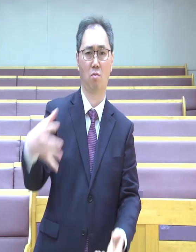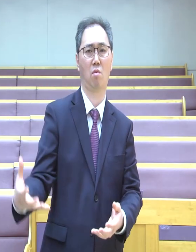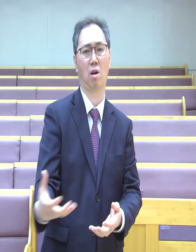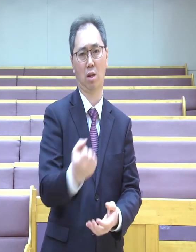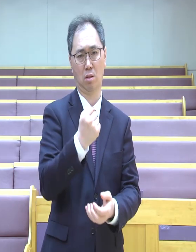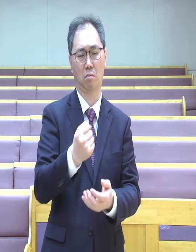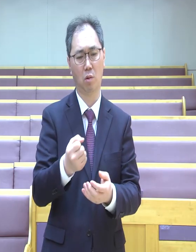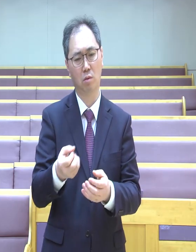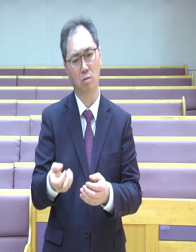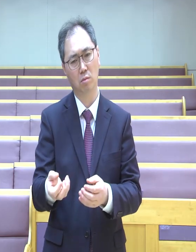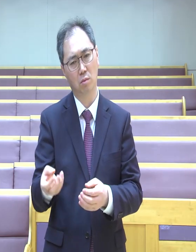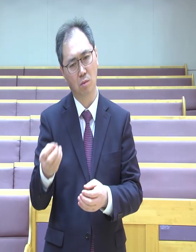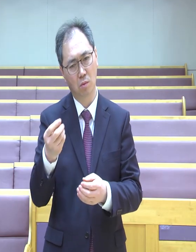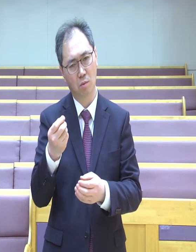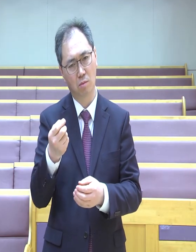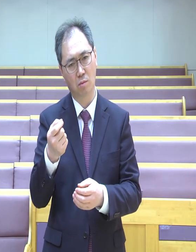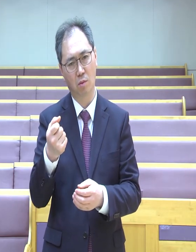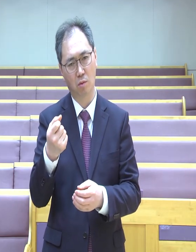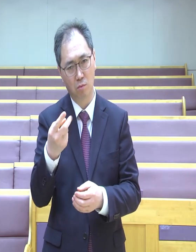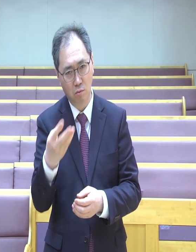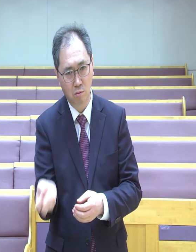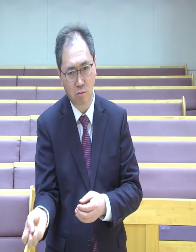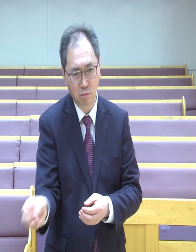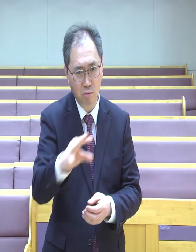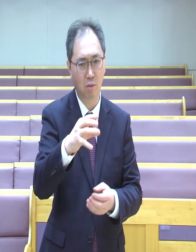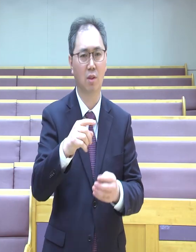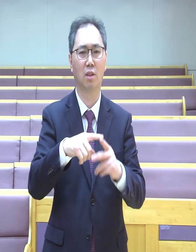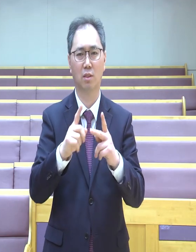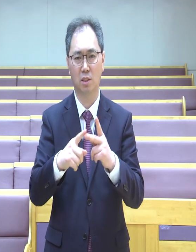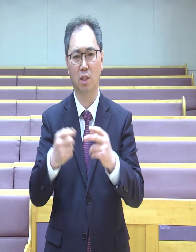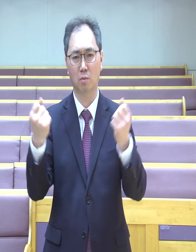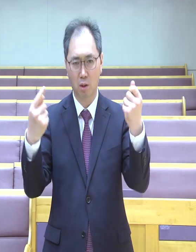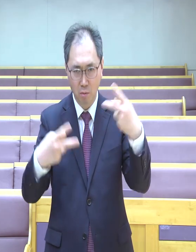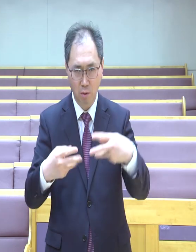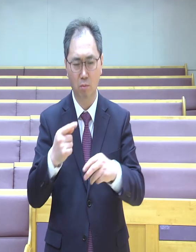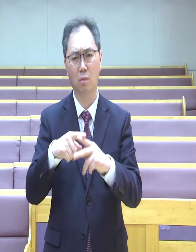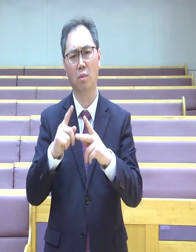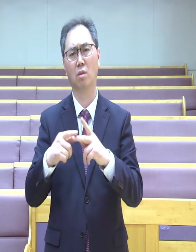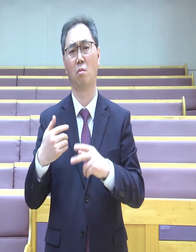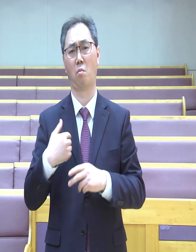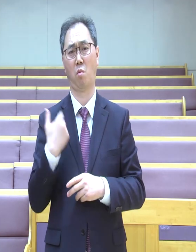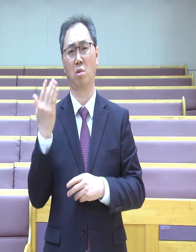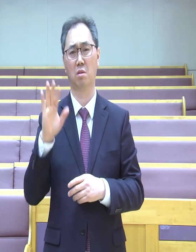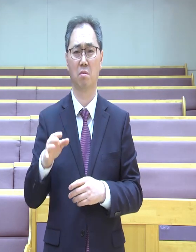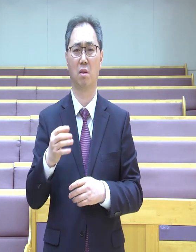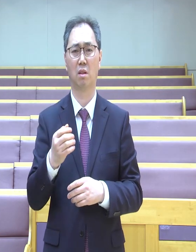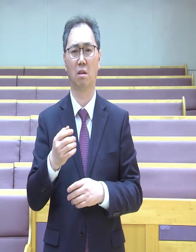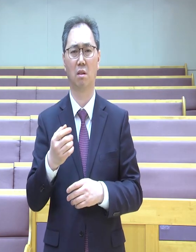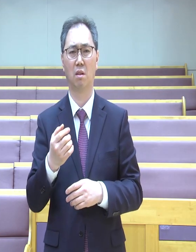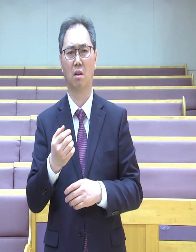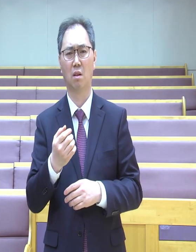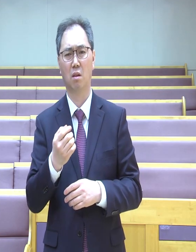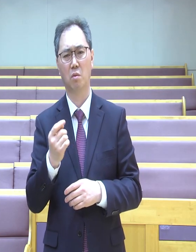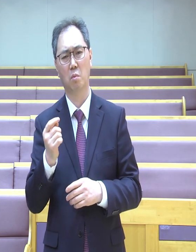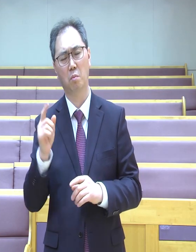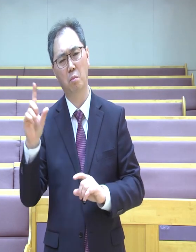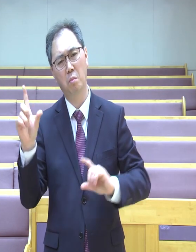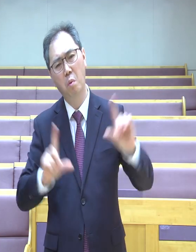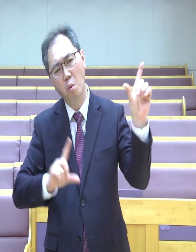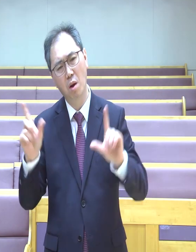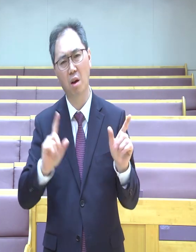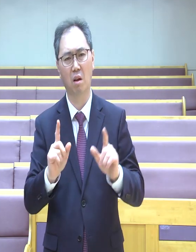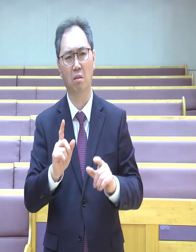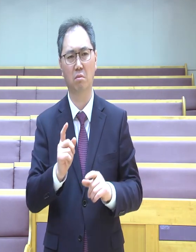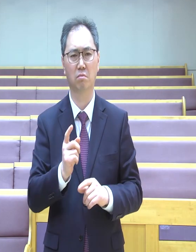던졌는지 아니면 가위바위보를 했는지 모르지만 얼마나 낄낄대며 이와 같은 행동을